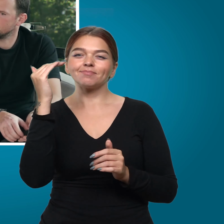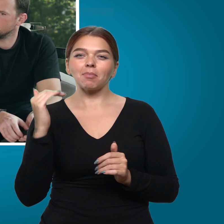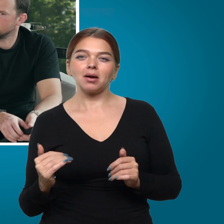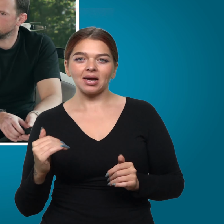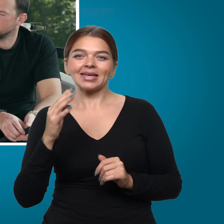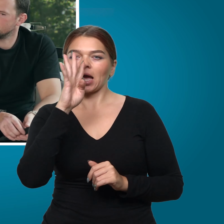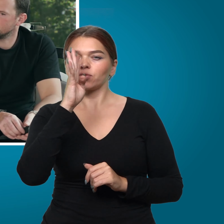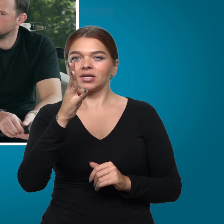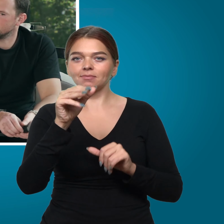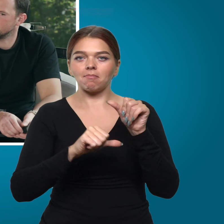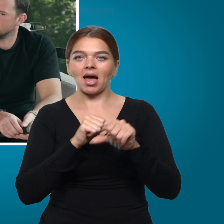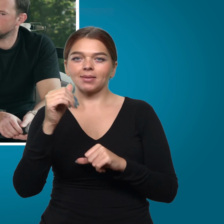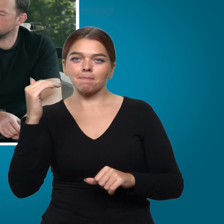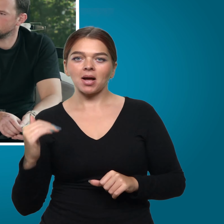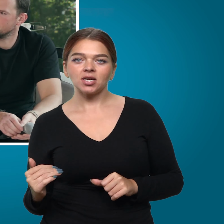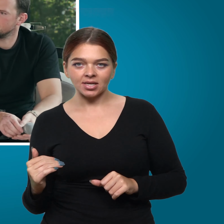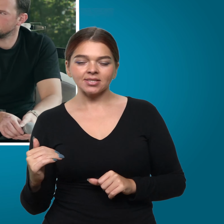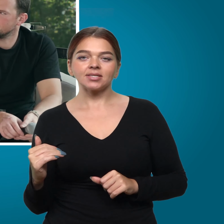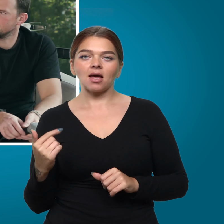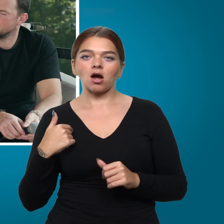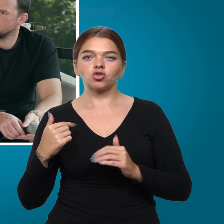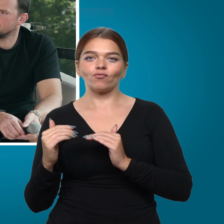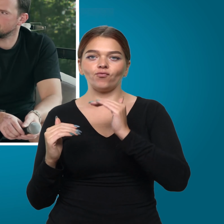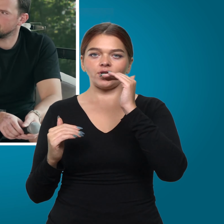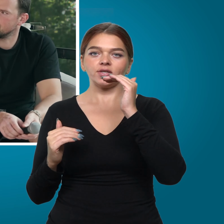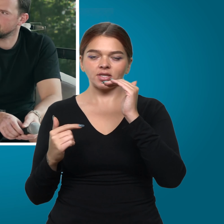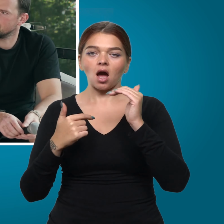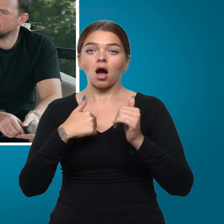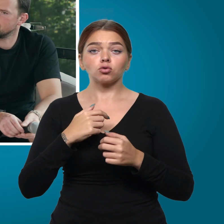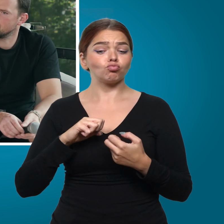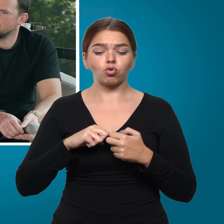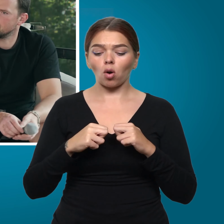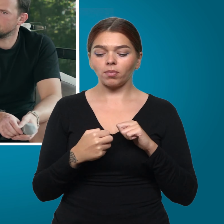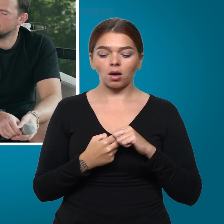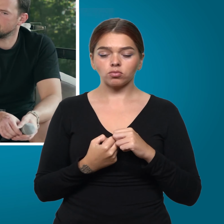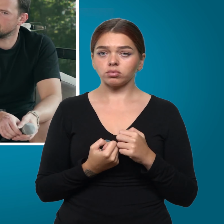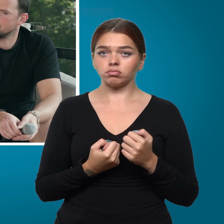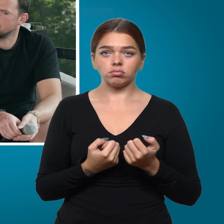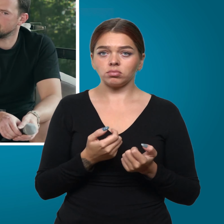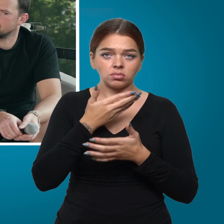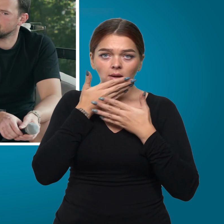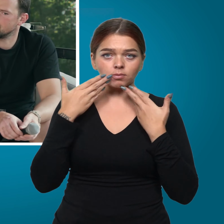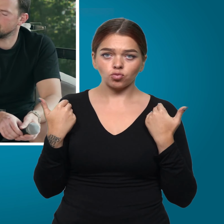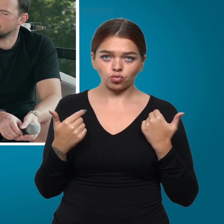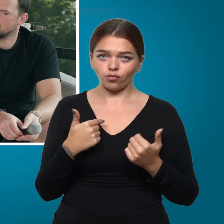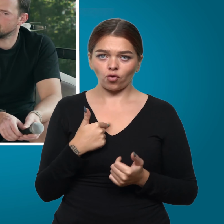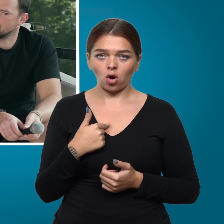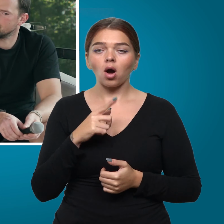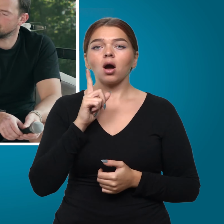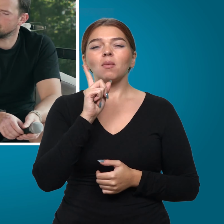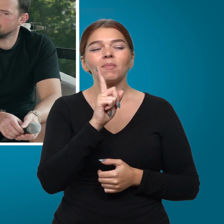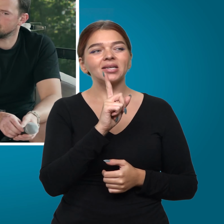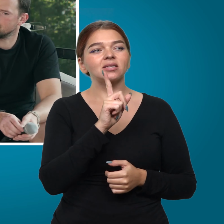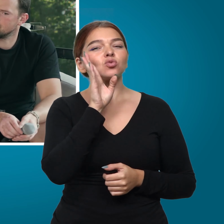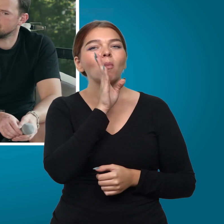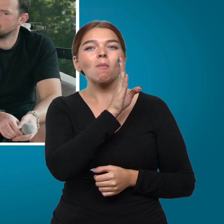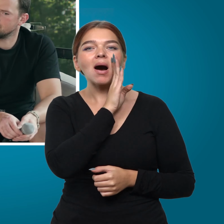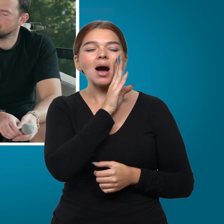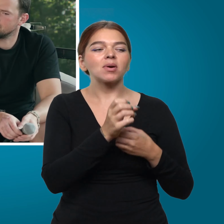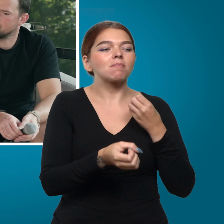bet apskritai kažkaip su mama nenorėdavau dalintis savo išgyvenimais, problemomis, kas ant širdies